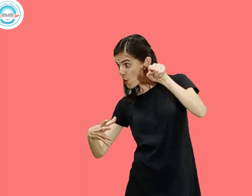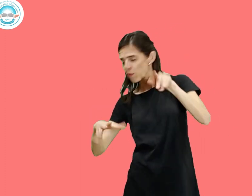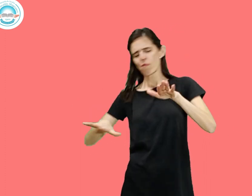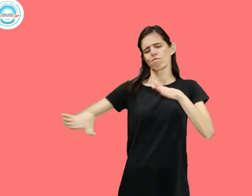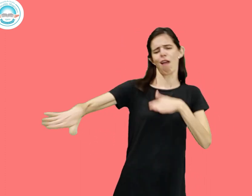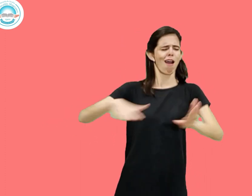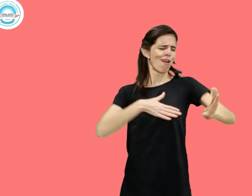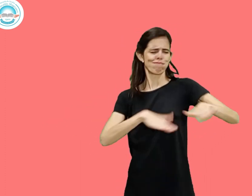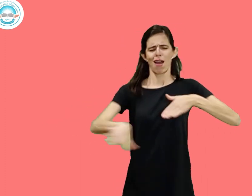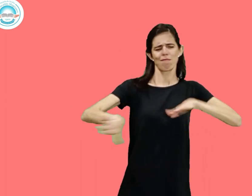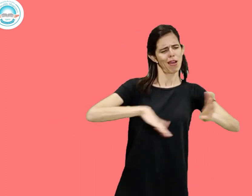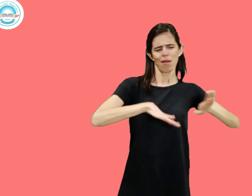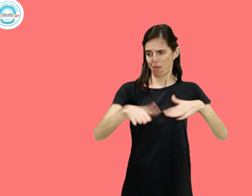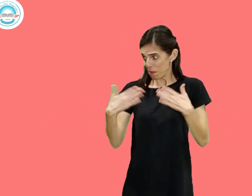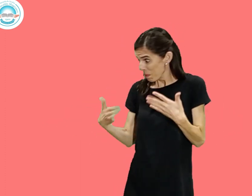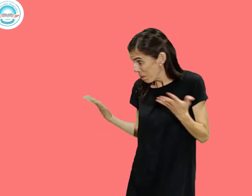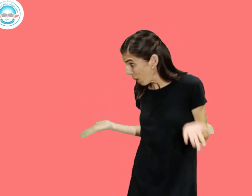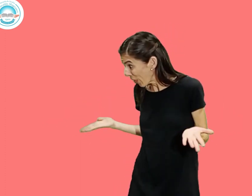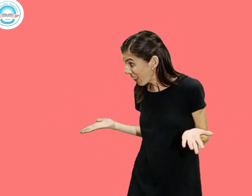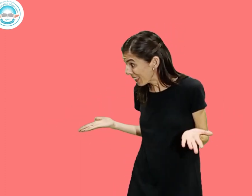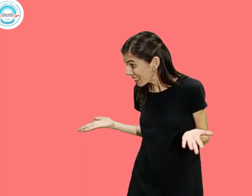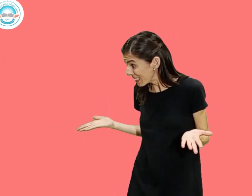poder usarlos en el club con tus